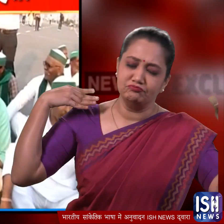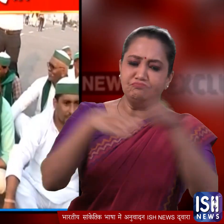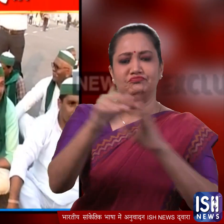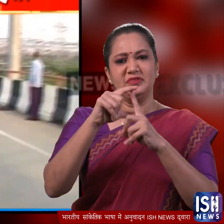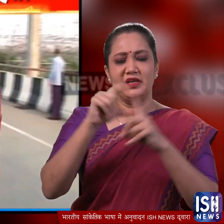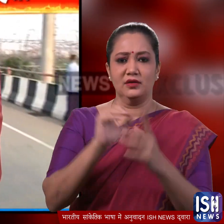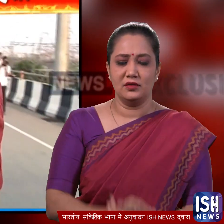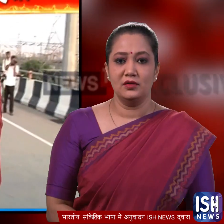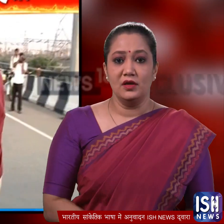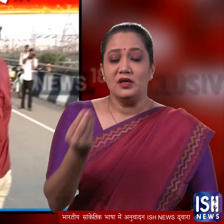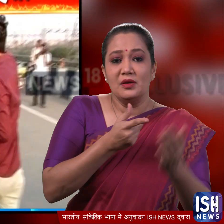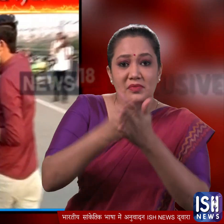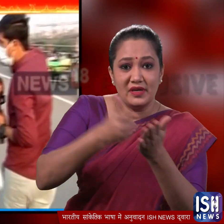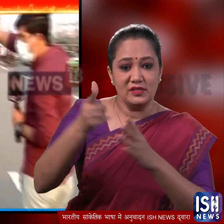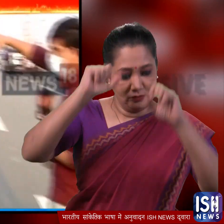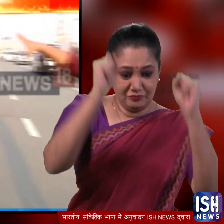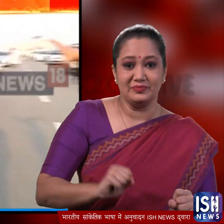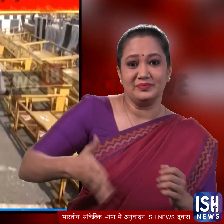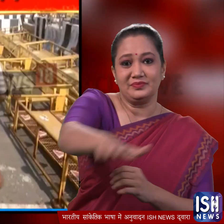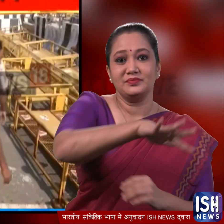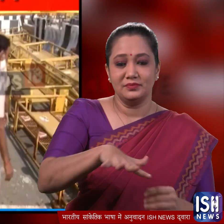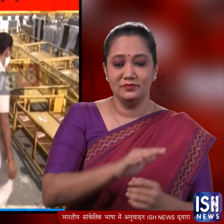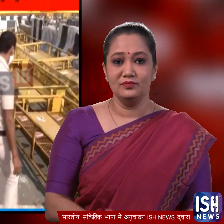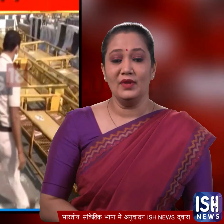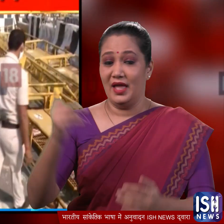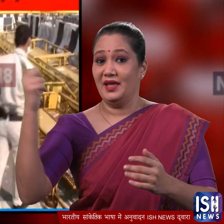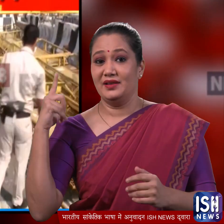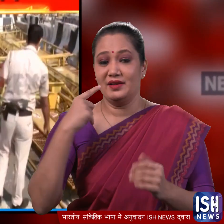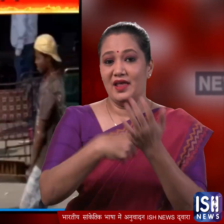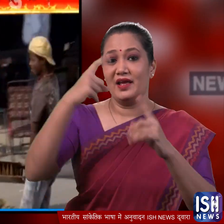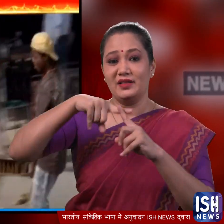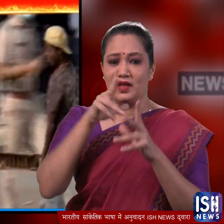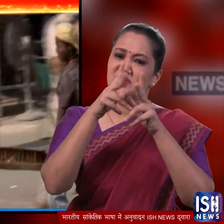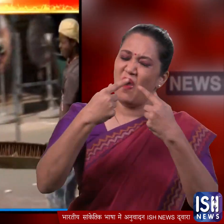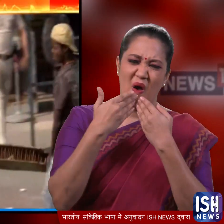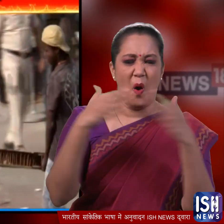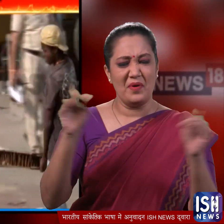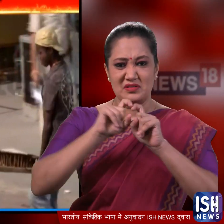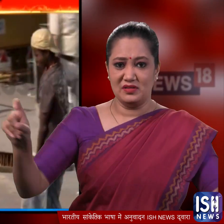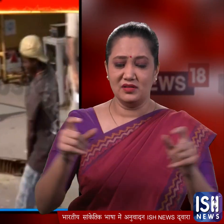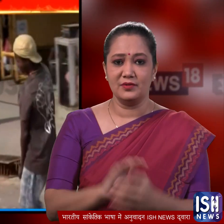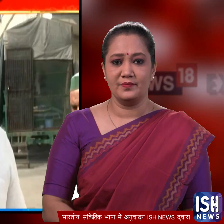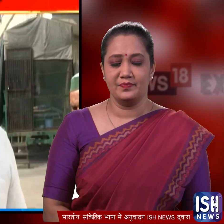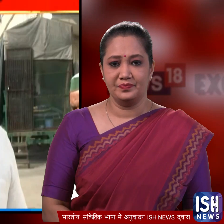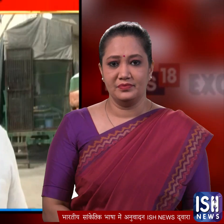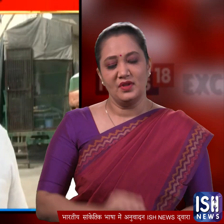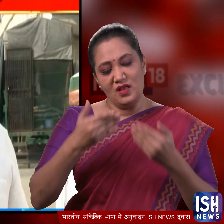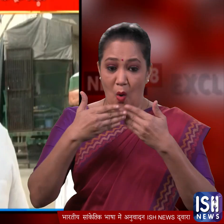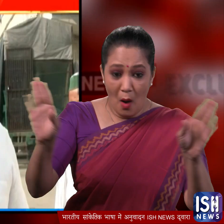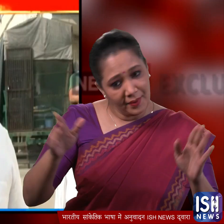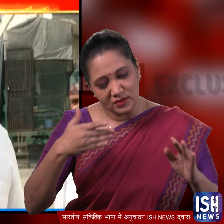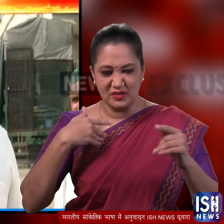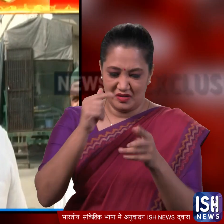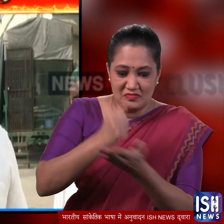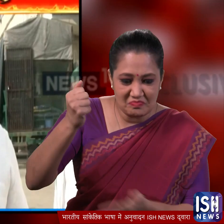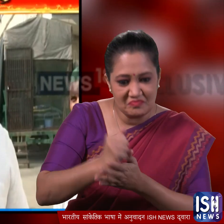दिल्ली कूच करेंगे। जो कुछ किसान हैं वो यहाँ पर आ गए हैं। किसान नेता राकेश टिकैत ने तो डंके की चोट पर यही बात कही। और रास्ते खुलेंगे भाई,